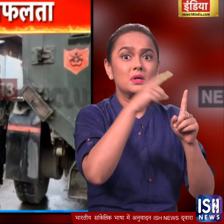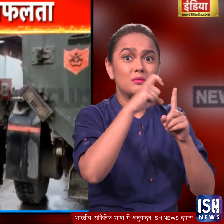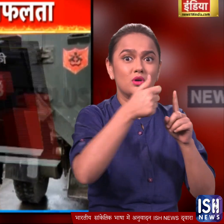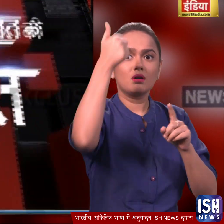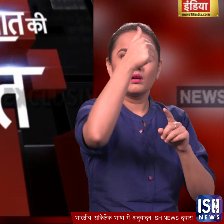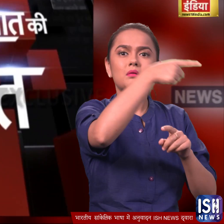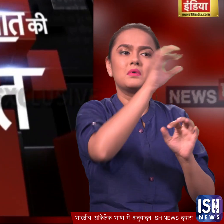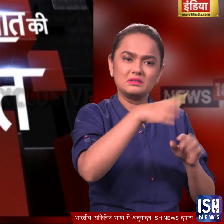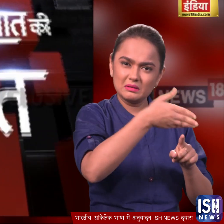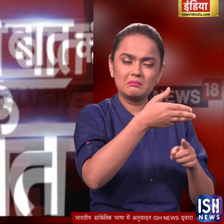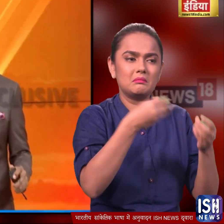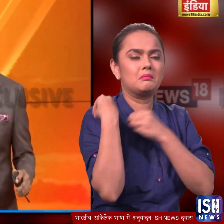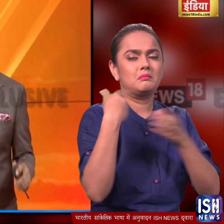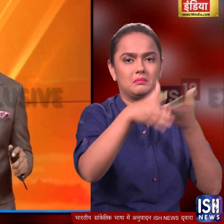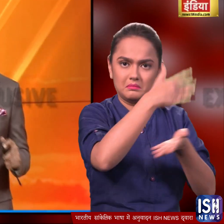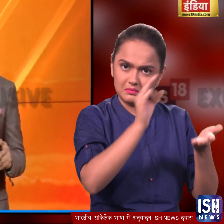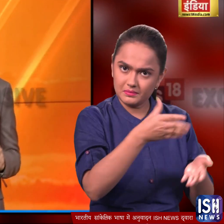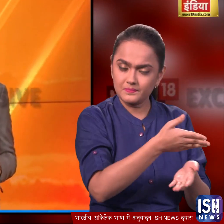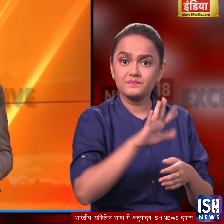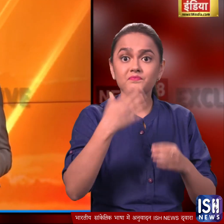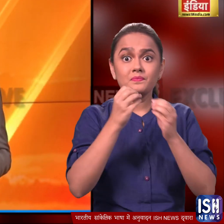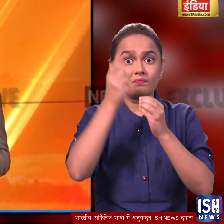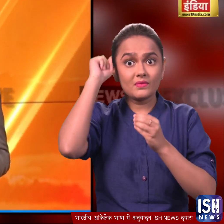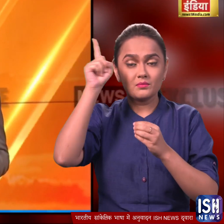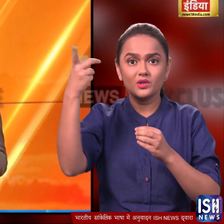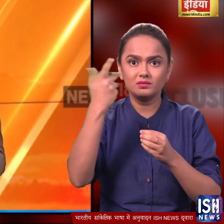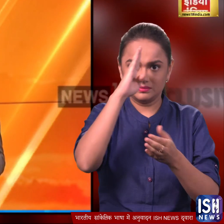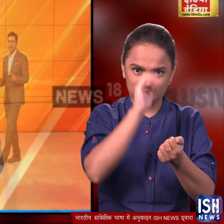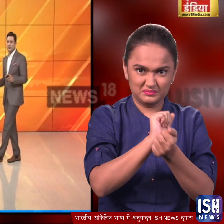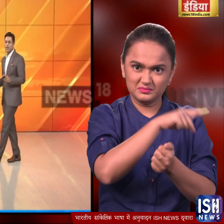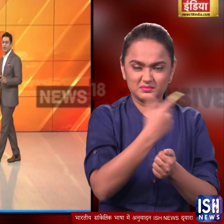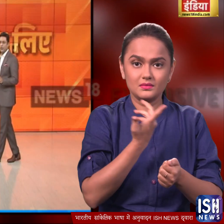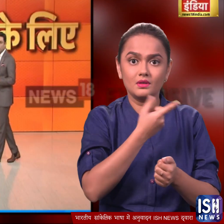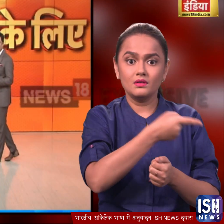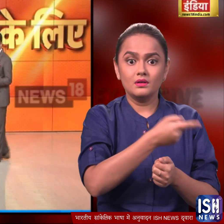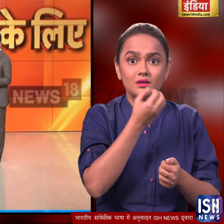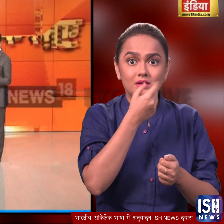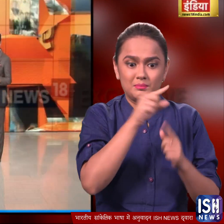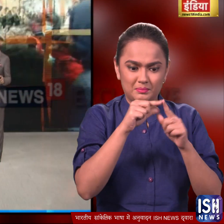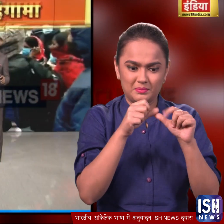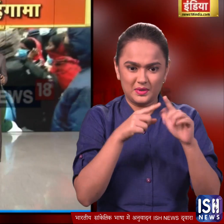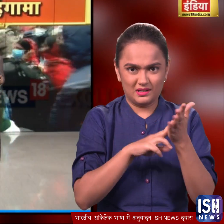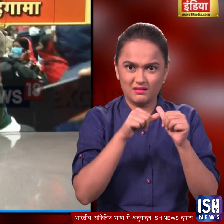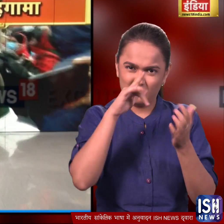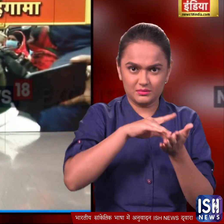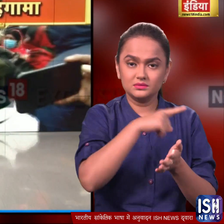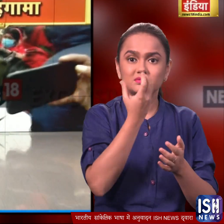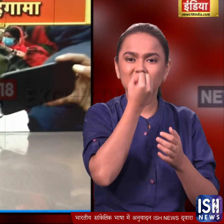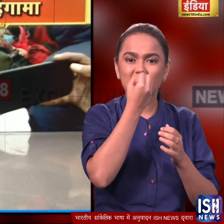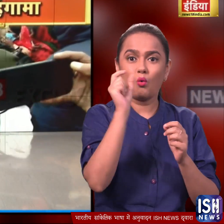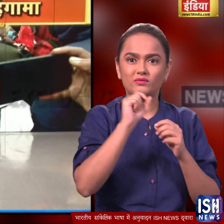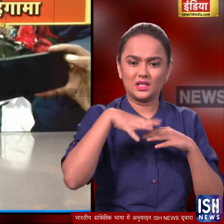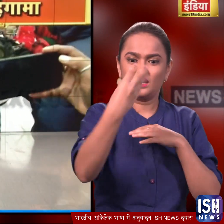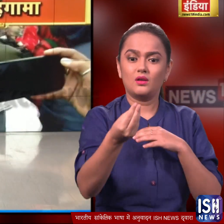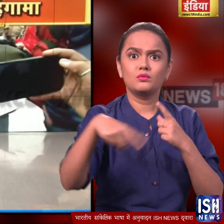डिप्टी कमांडर था। बिहार में ग्राम रक्षा दल और पुलिस मित्र के तौर पर काम करने वाले लोगों ने पटना में बीजेपी दफ्तर का घेराव किया।